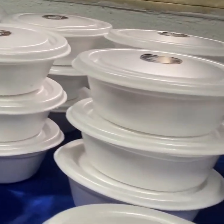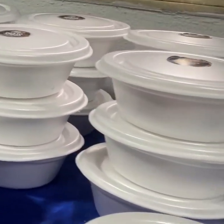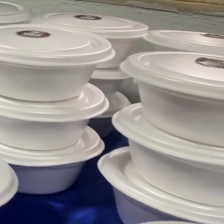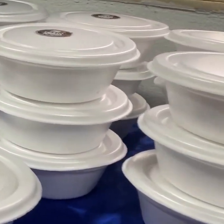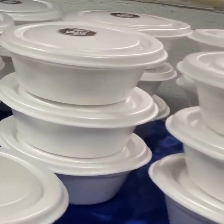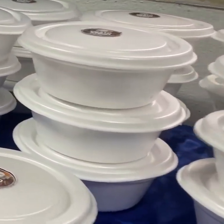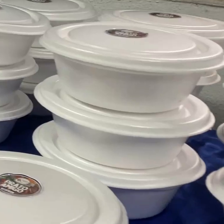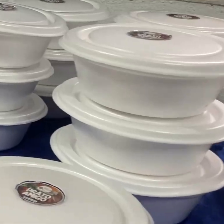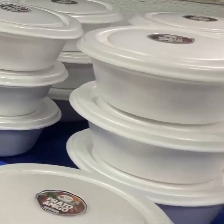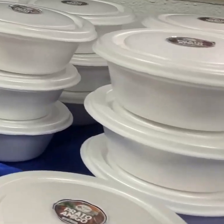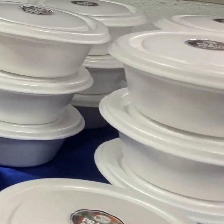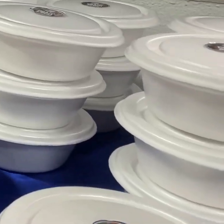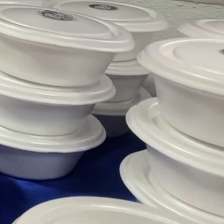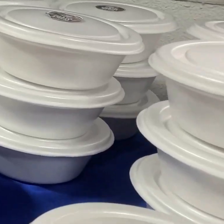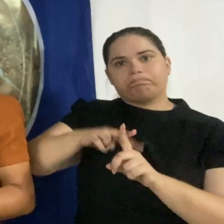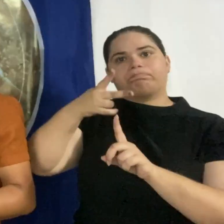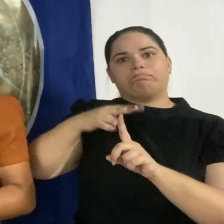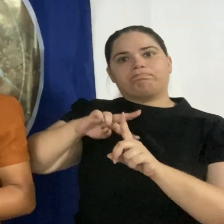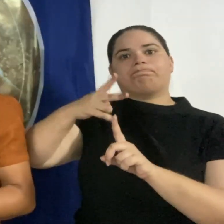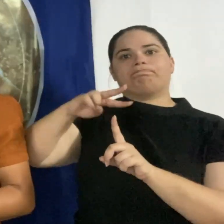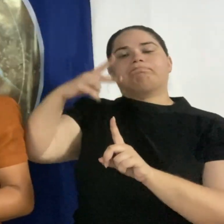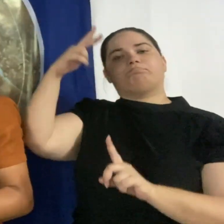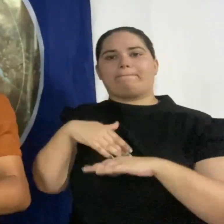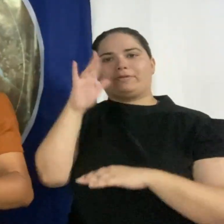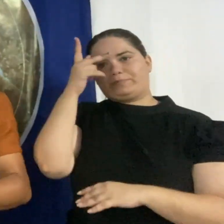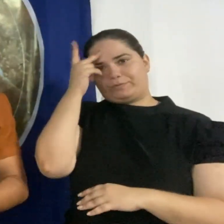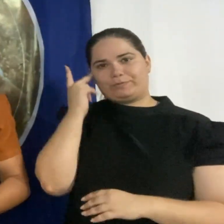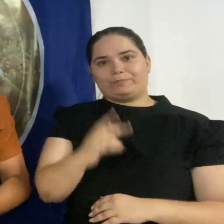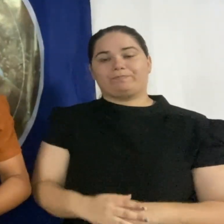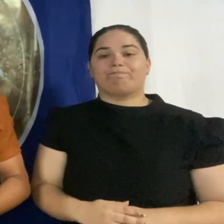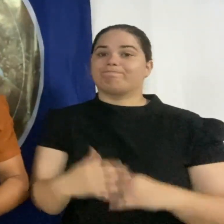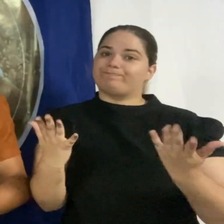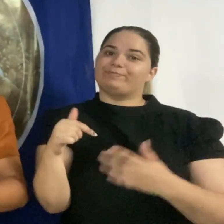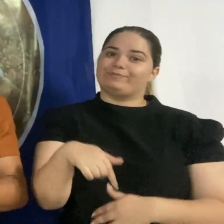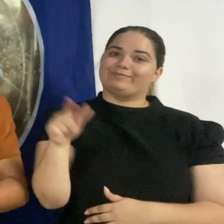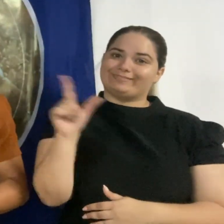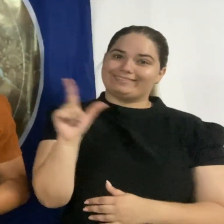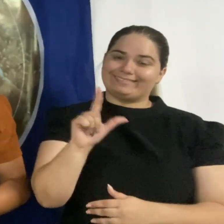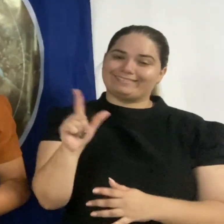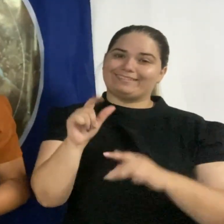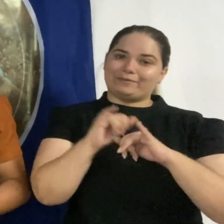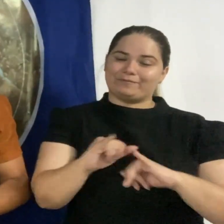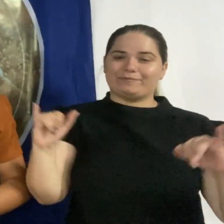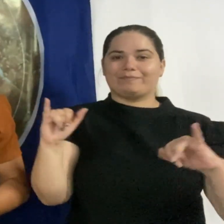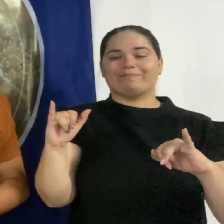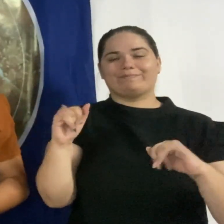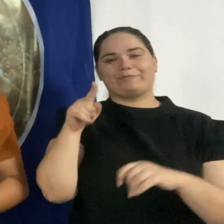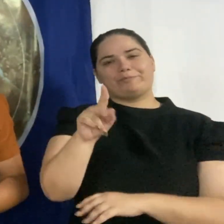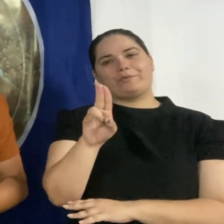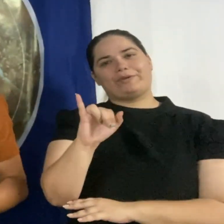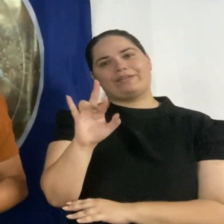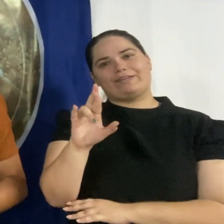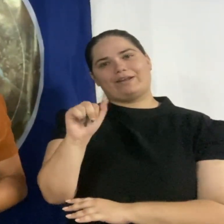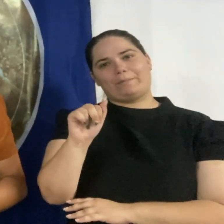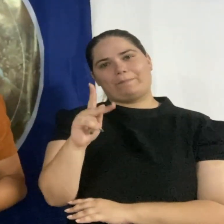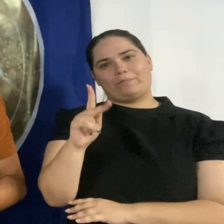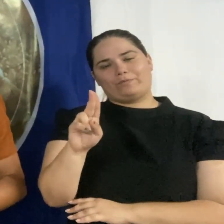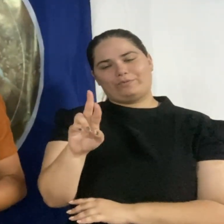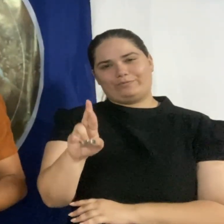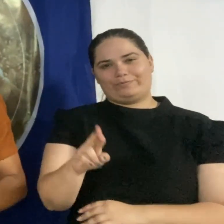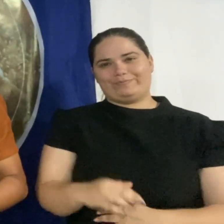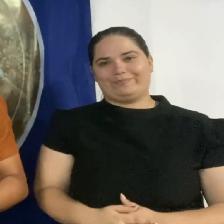aumentar esse número de refeições para contemplar mais pessoas. De Limoeiro do Norte, Arilson Almeida para o Uirapuru Jaguaribana.